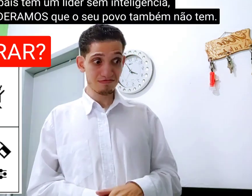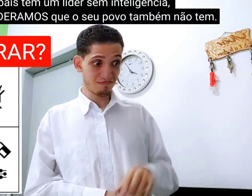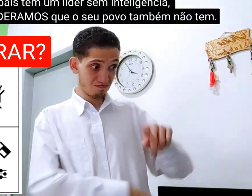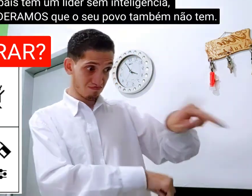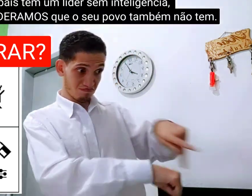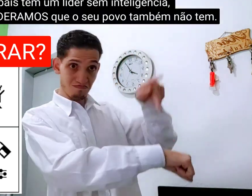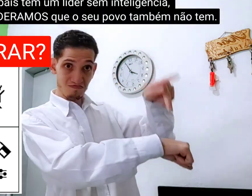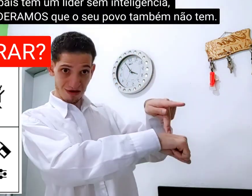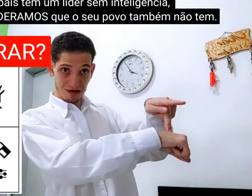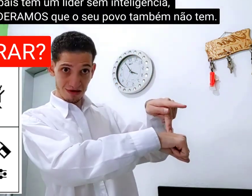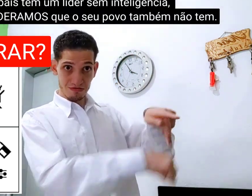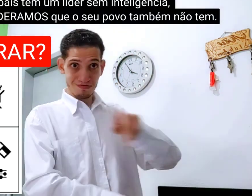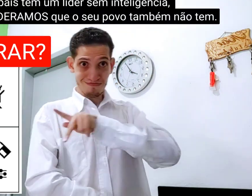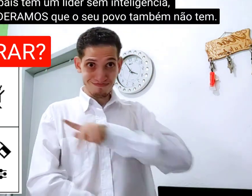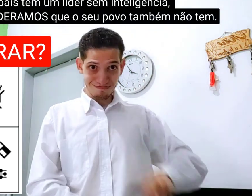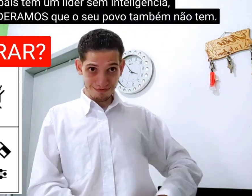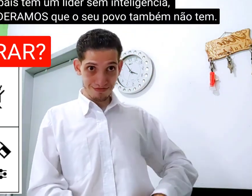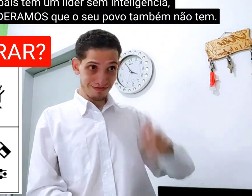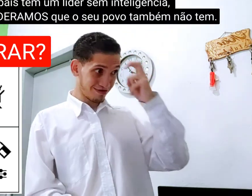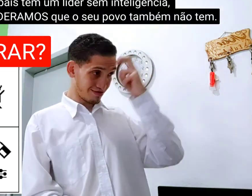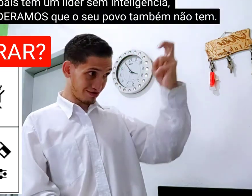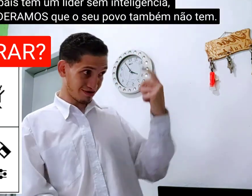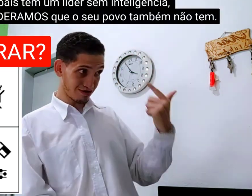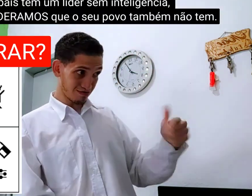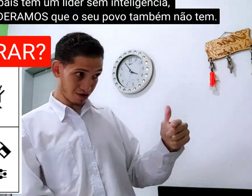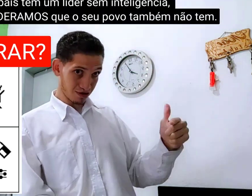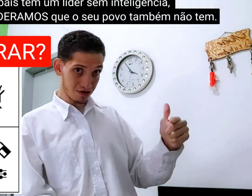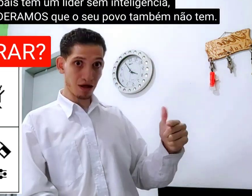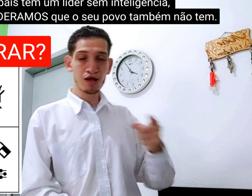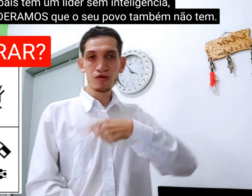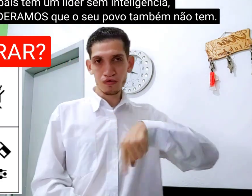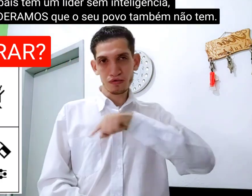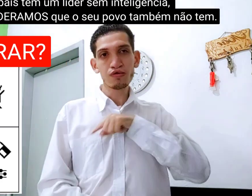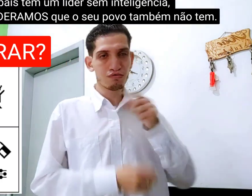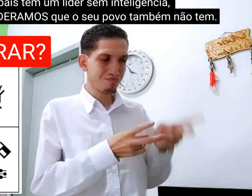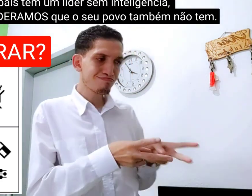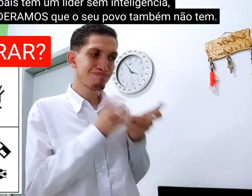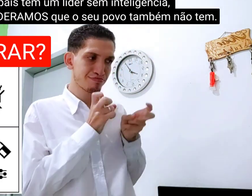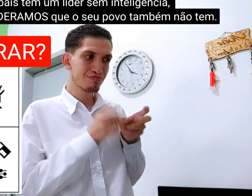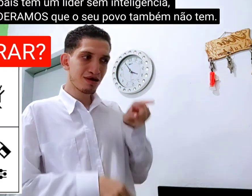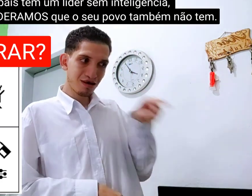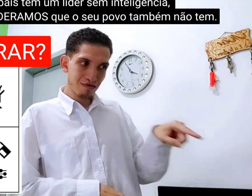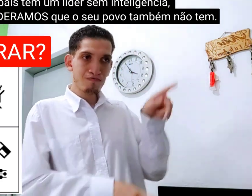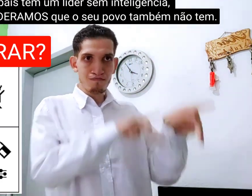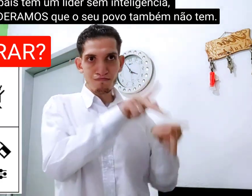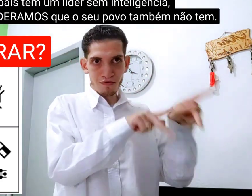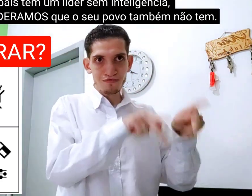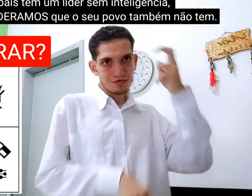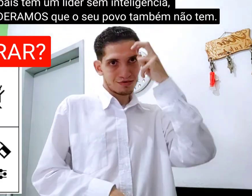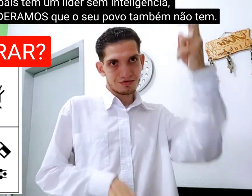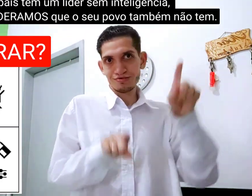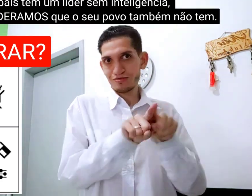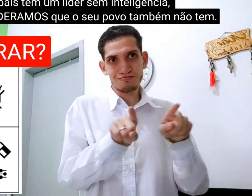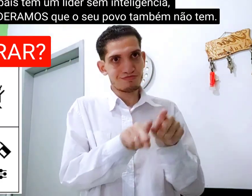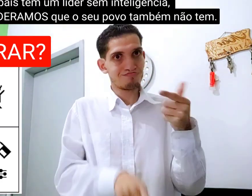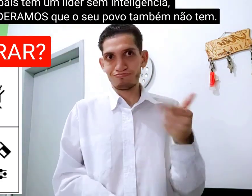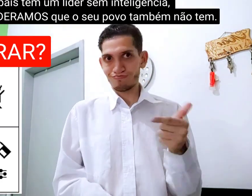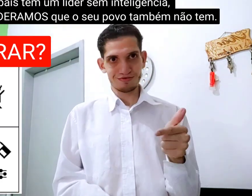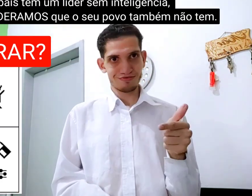é: país, presidente, inteligência, perdão. Nós percebemos, ele, povo,